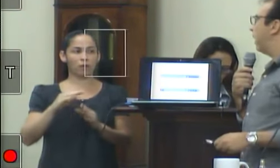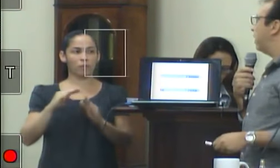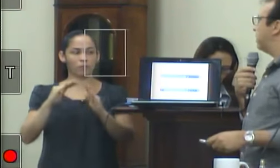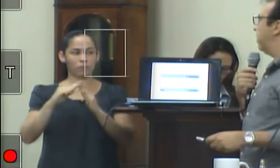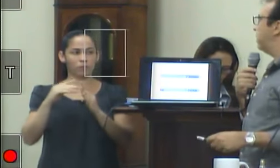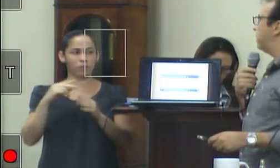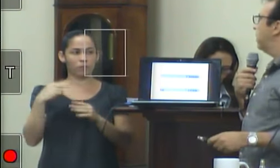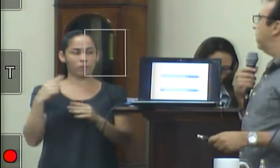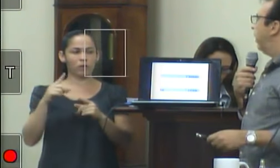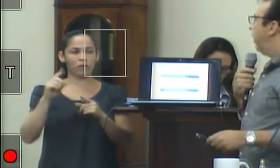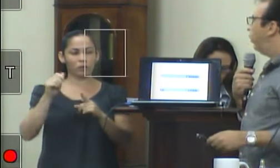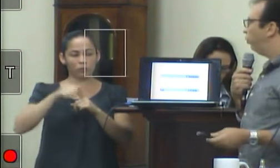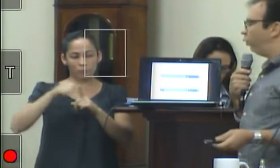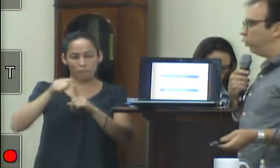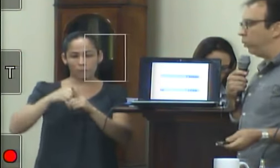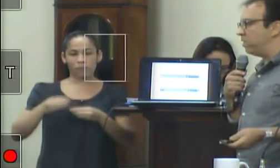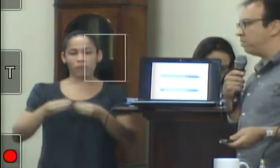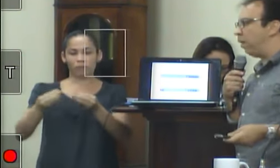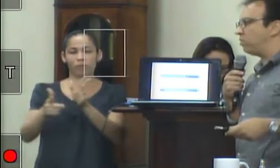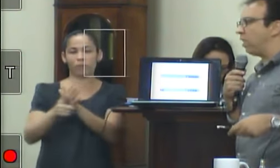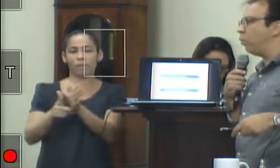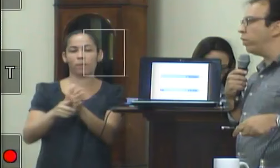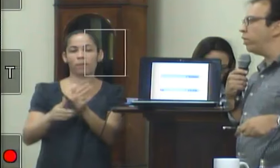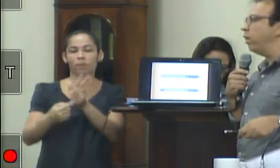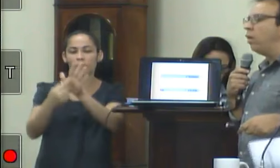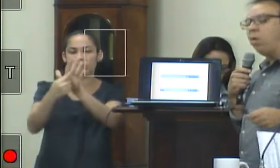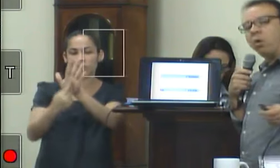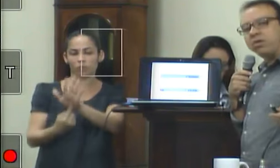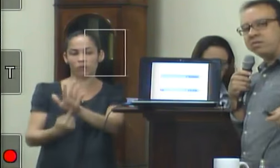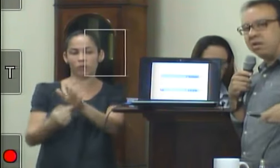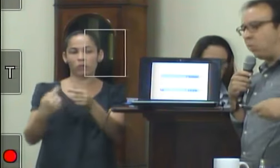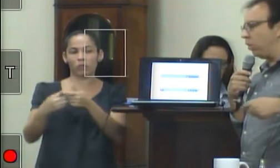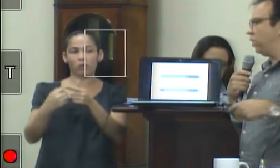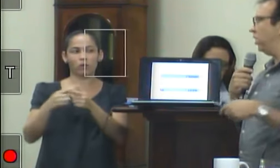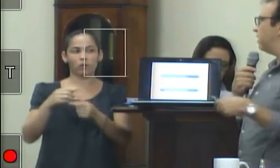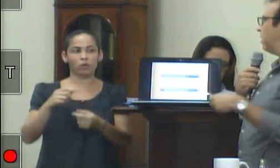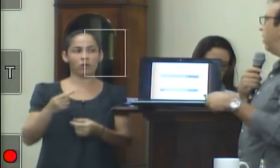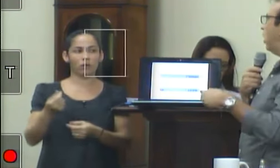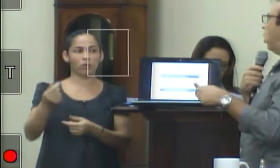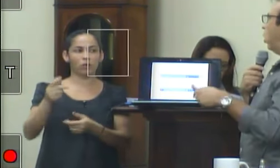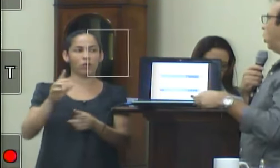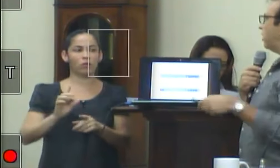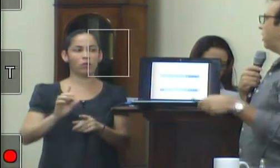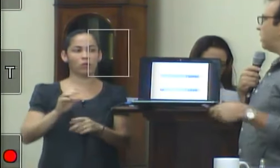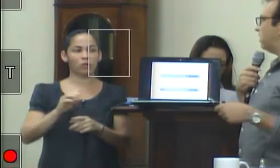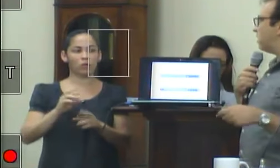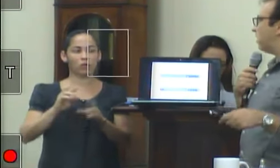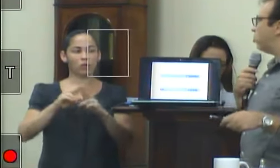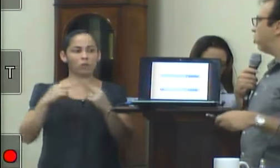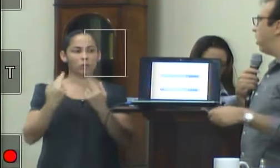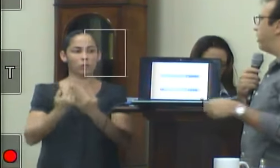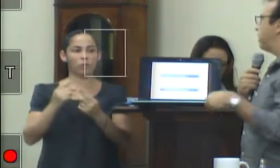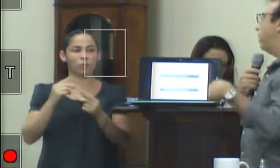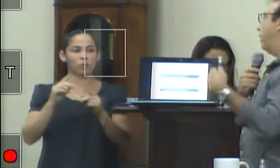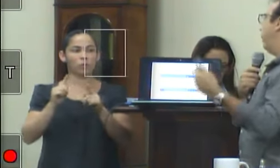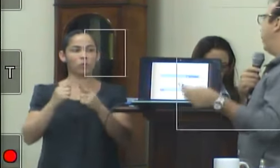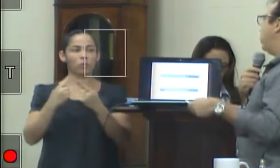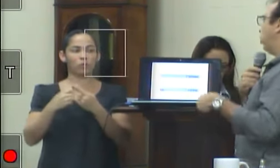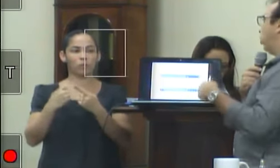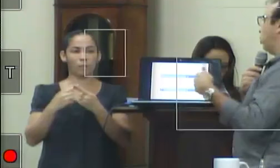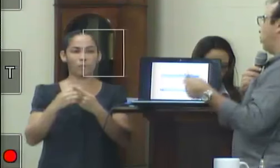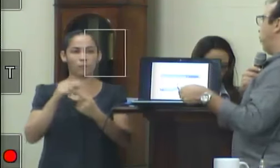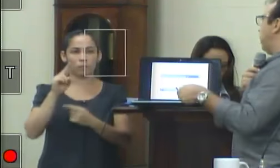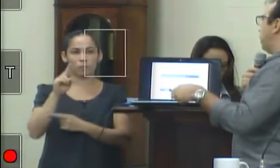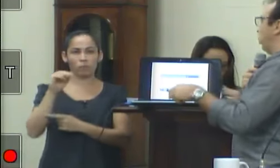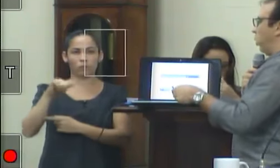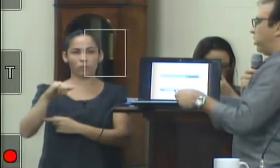os balancetes do Fundo Municipal de Saúde, onde estão contidas aí todas as descrições, né, de